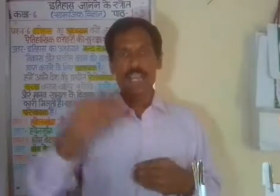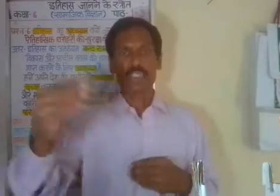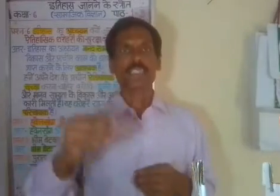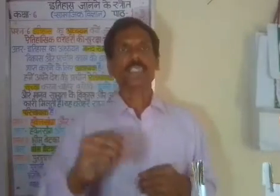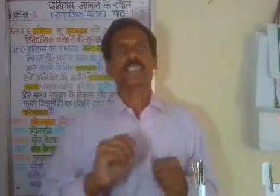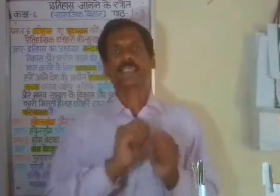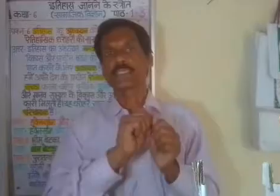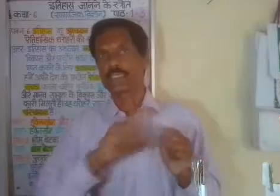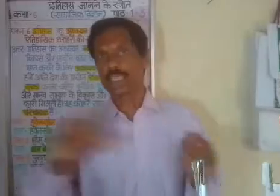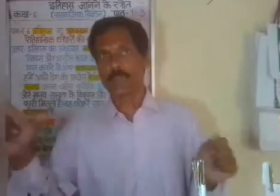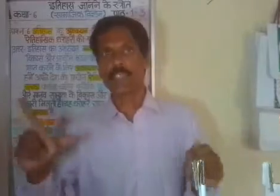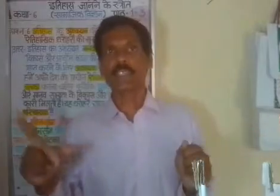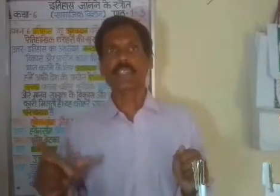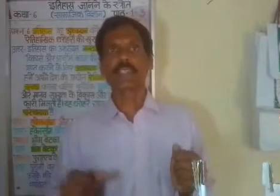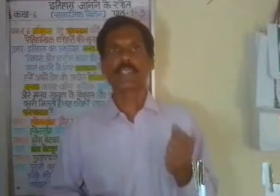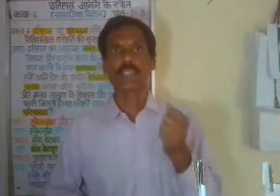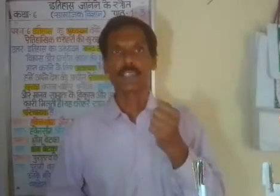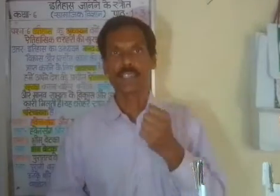आगे के सभी